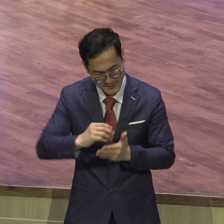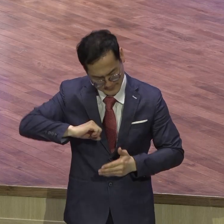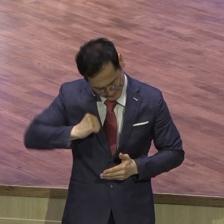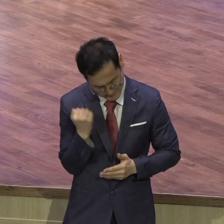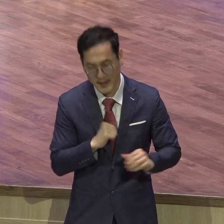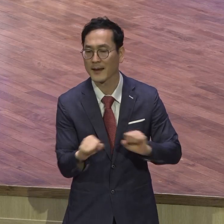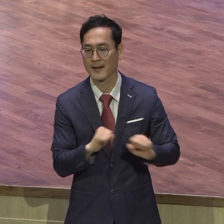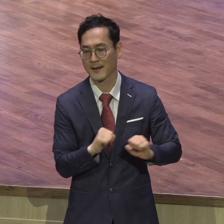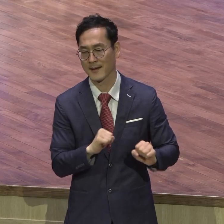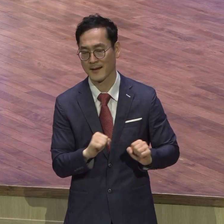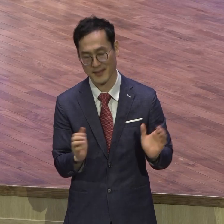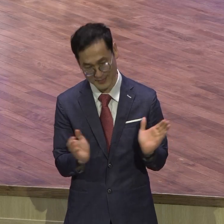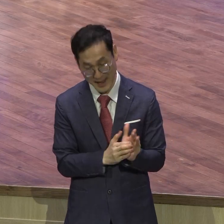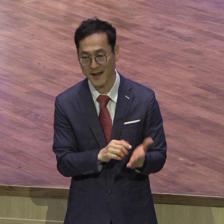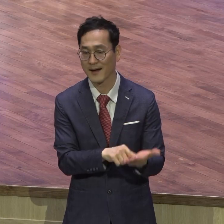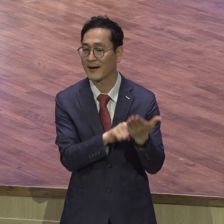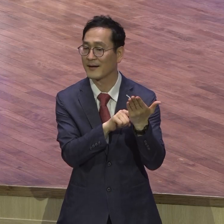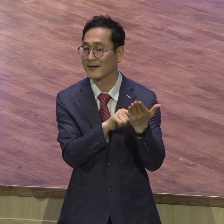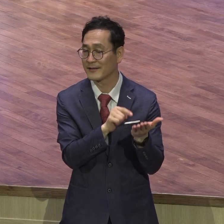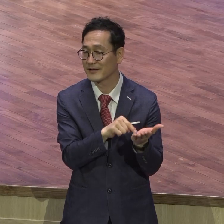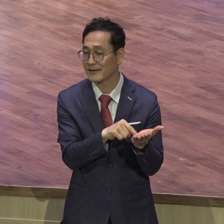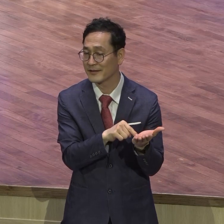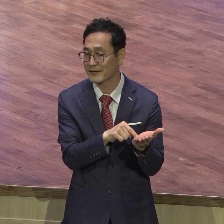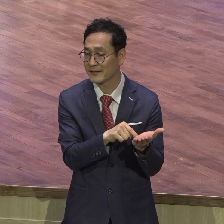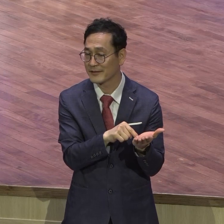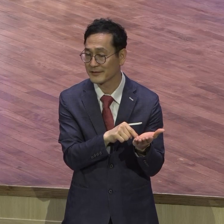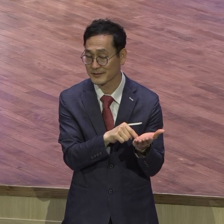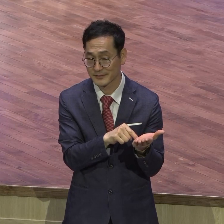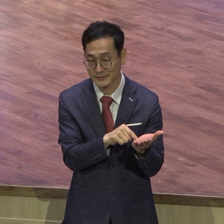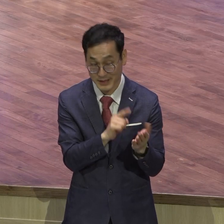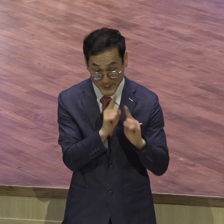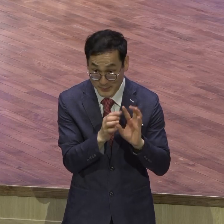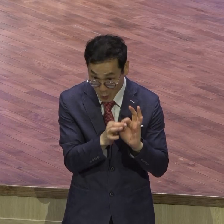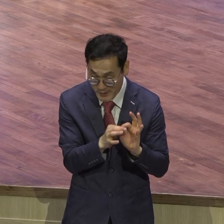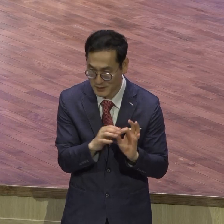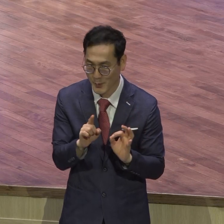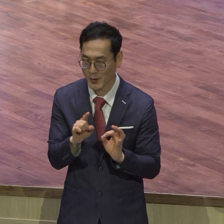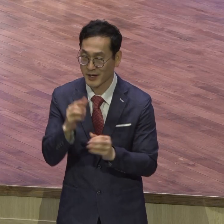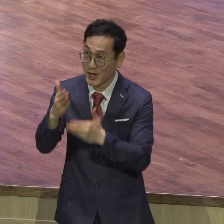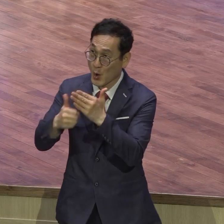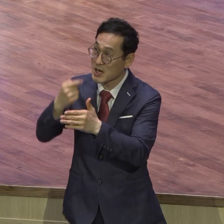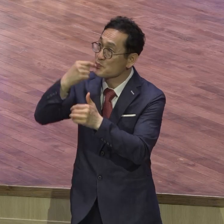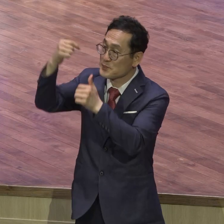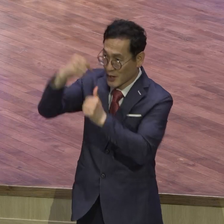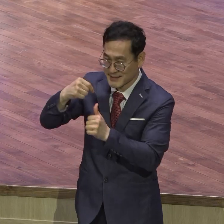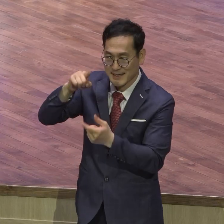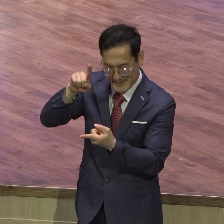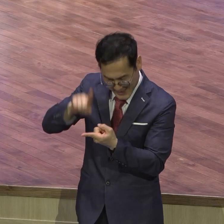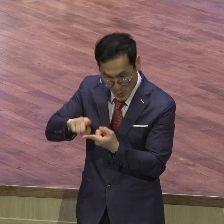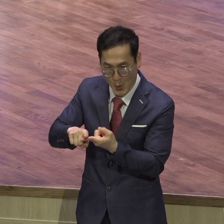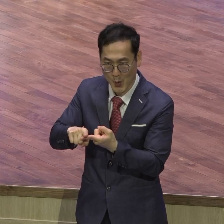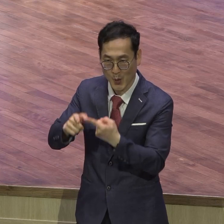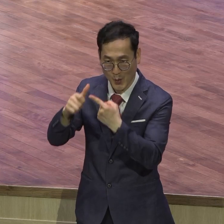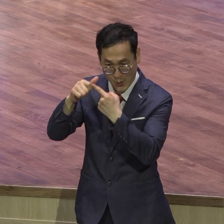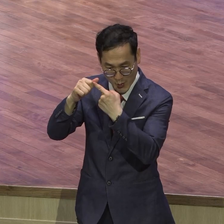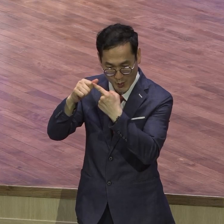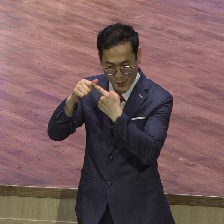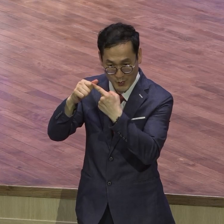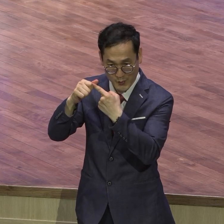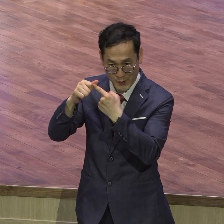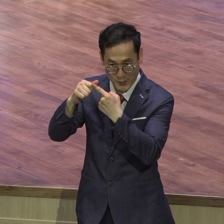다 행하였더라 본문 말씀 통해 두 가지 붙잡아야 돼요 여호와께서 명령하신 대로 명령하신 대로